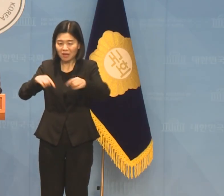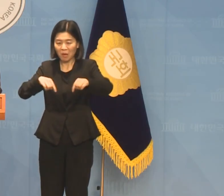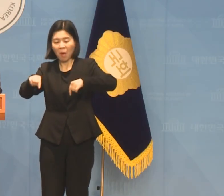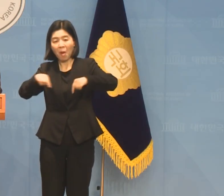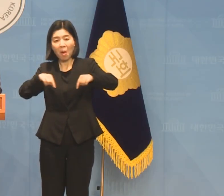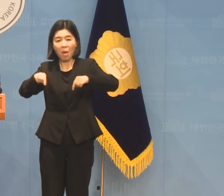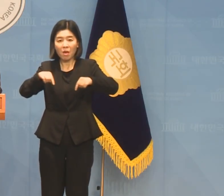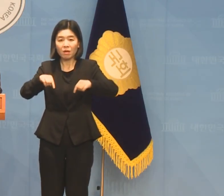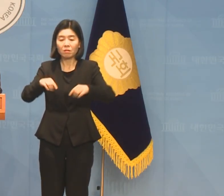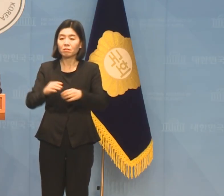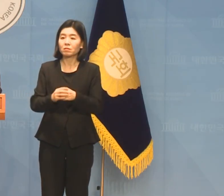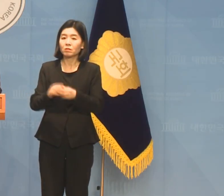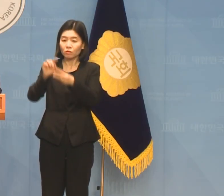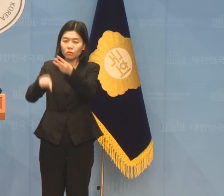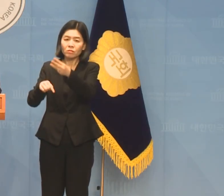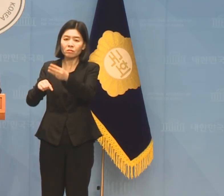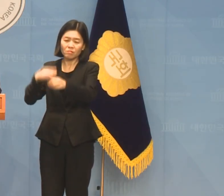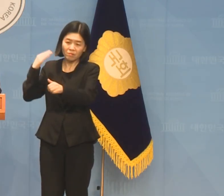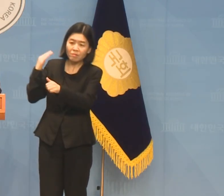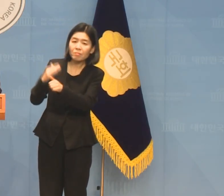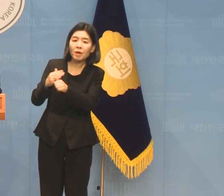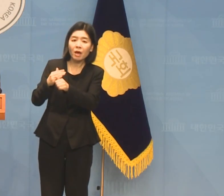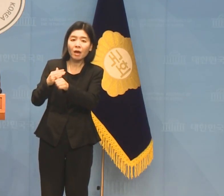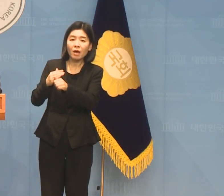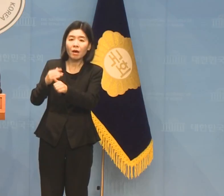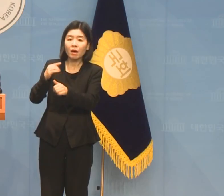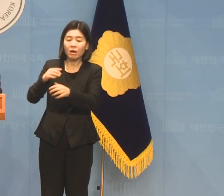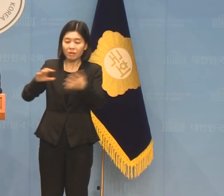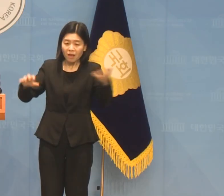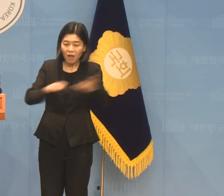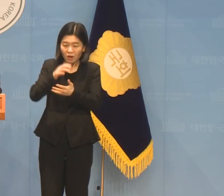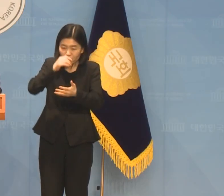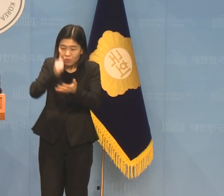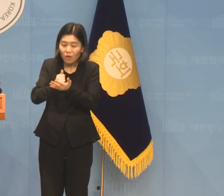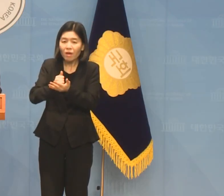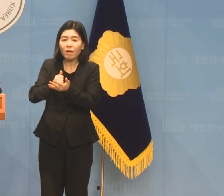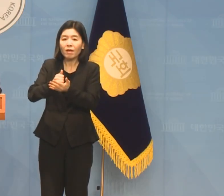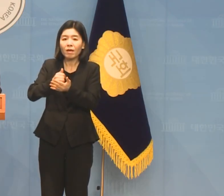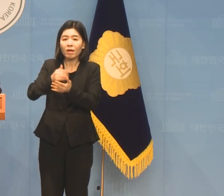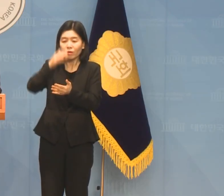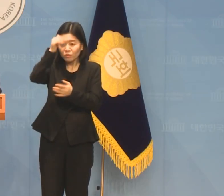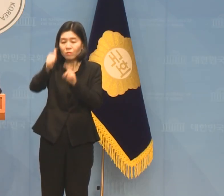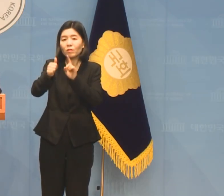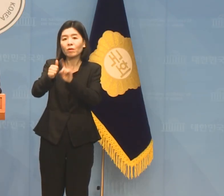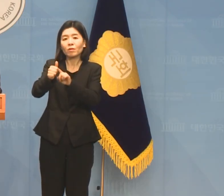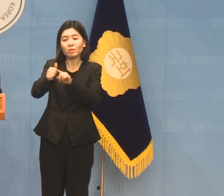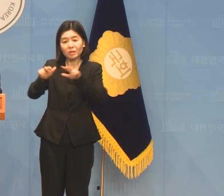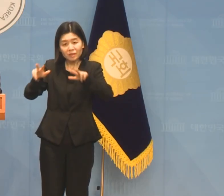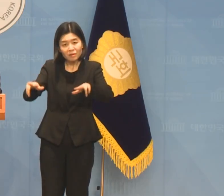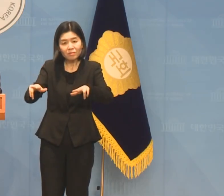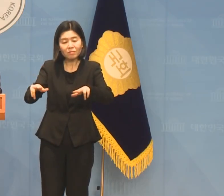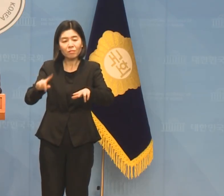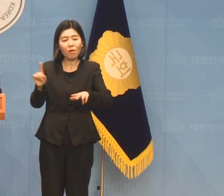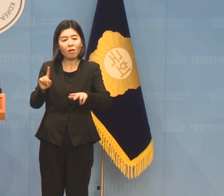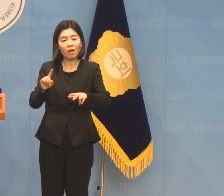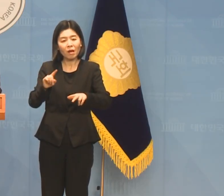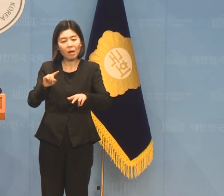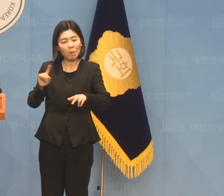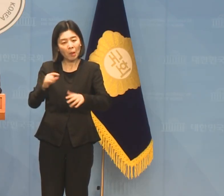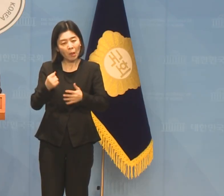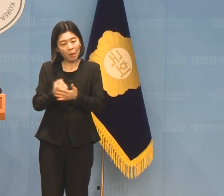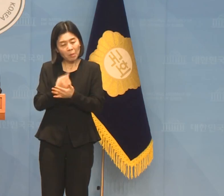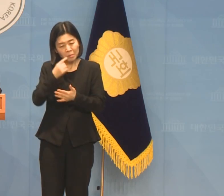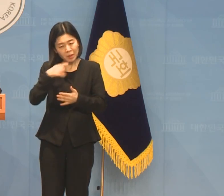파면당한 대통령이자 내란 우두머리 피고인이 여전히 미련을 버리지 못하고